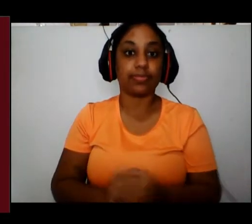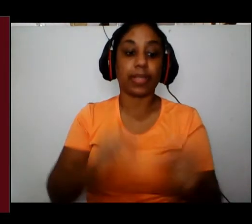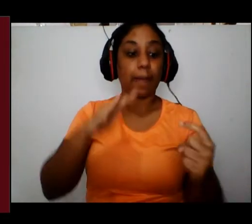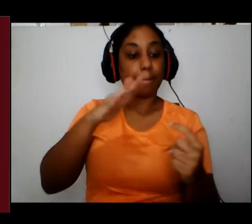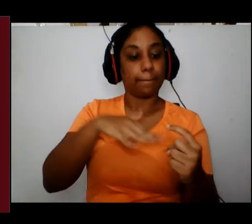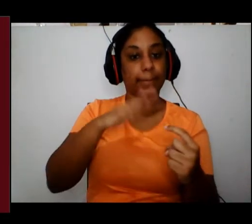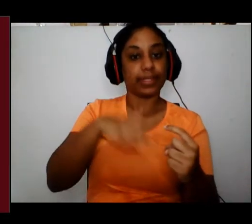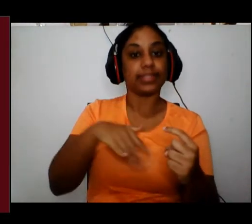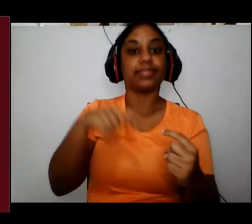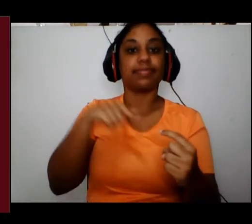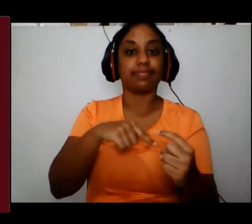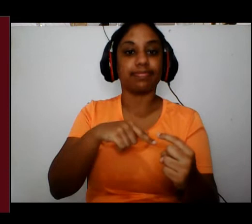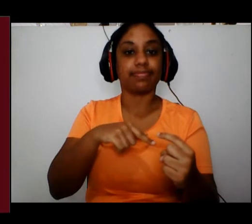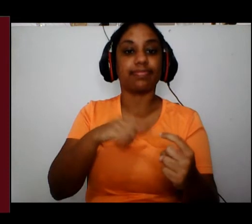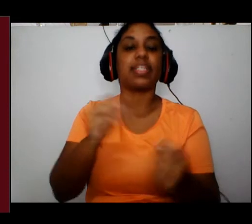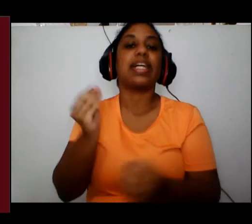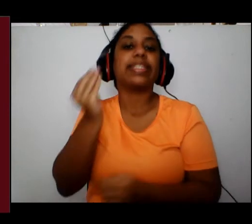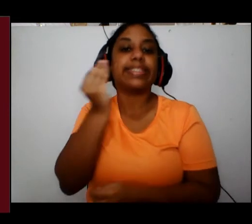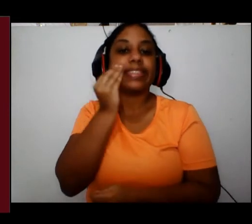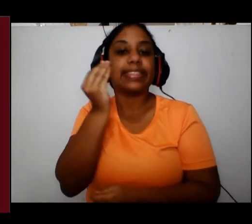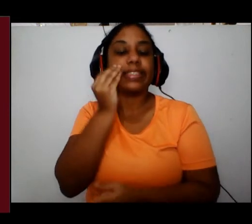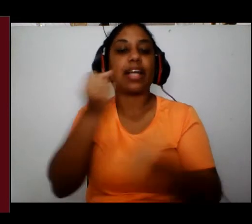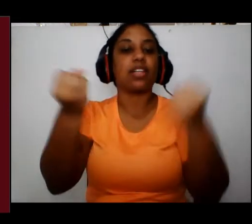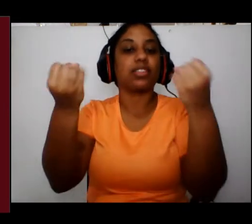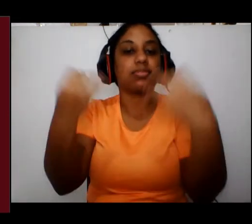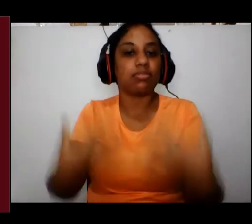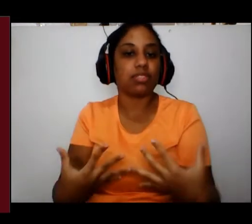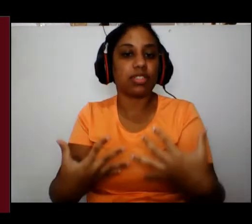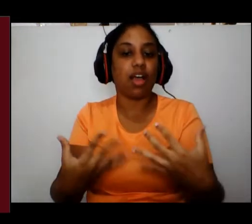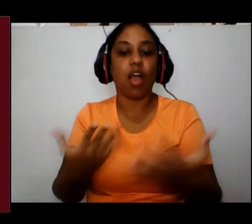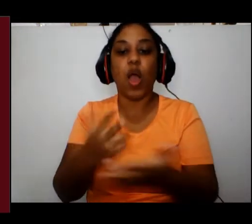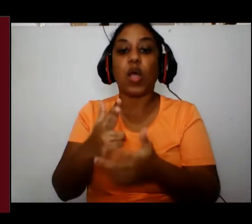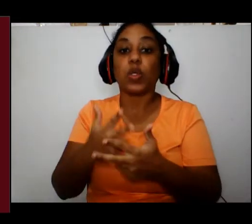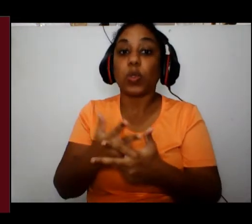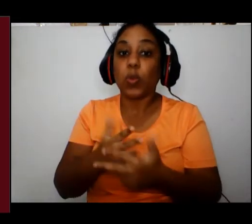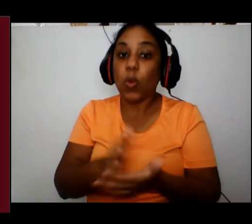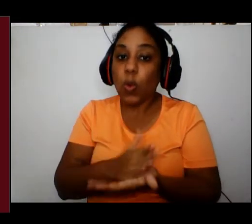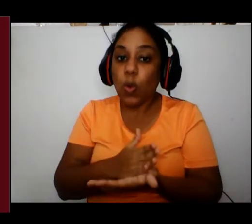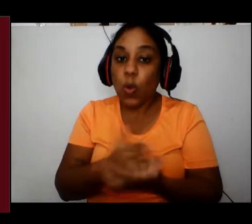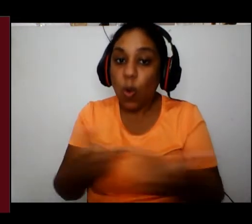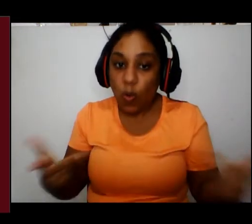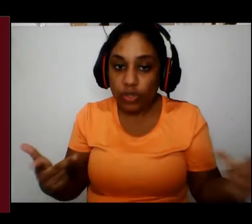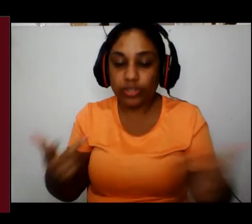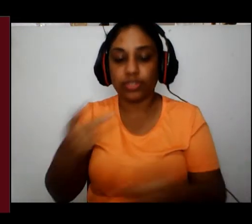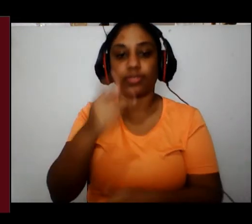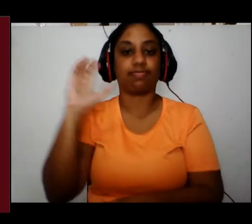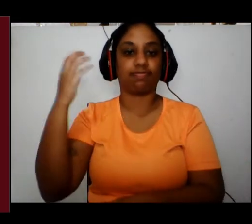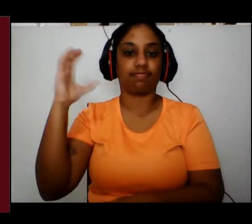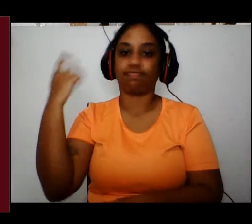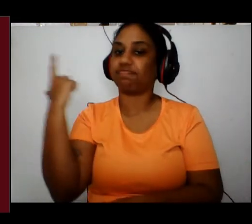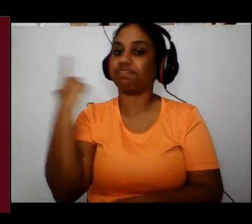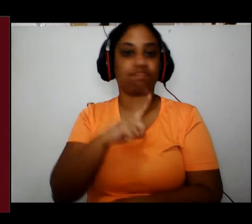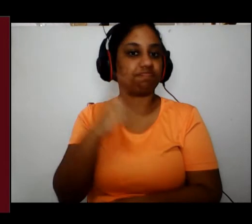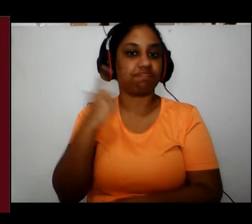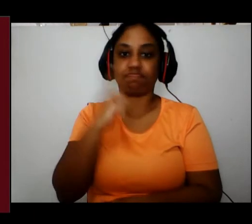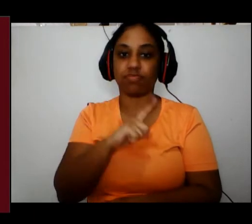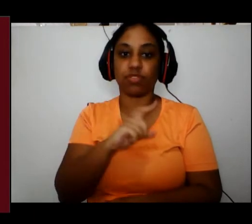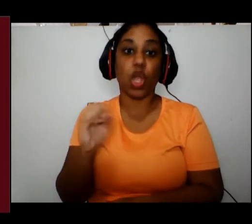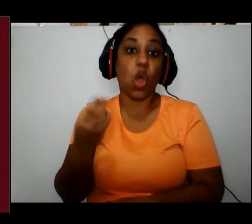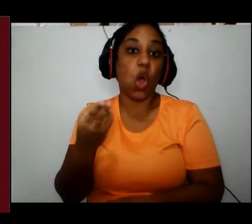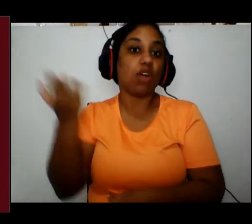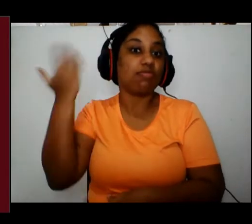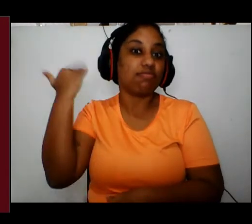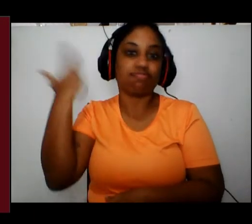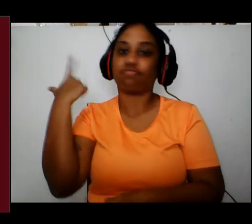explicar esses acontecimentos que a ciência não consegue explicar. E alguns mitos se relacionam com a cultura e com